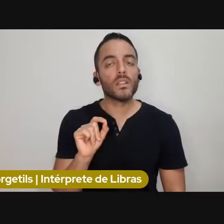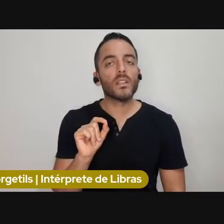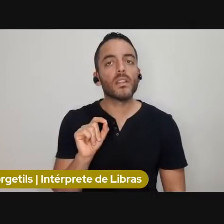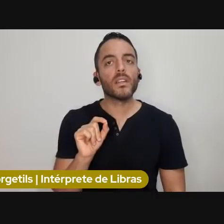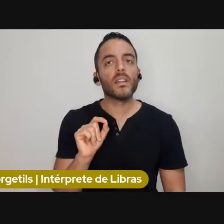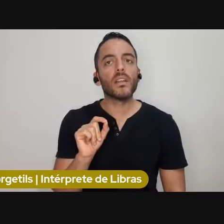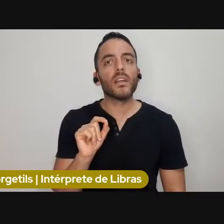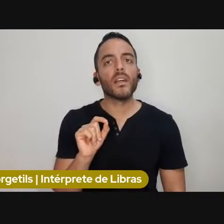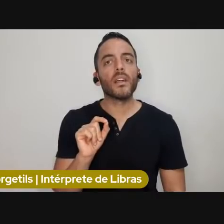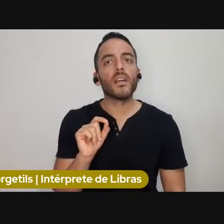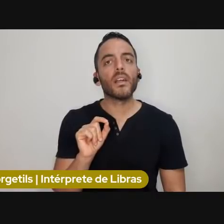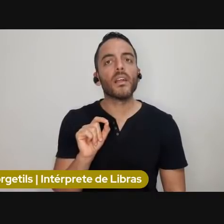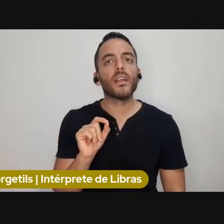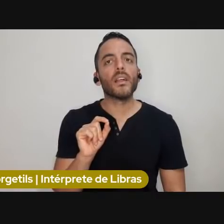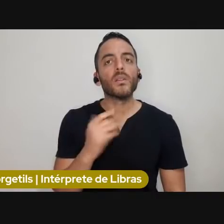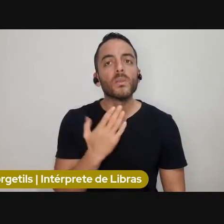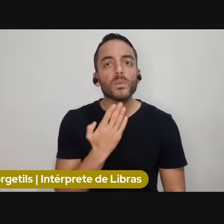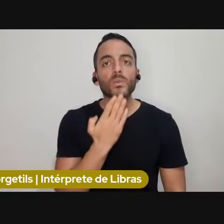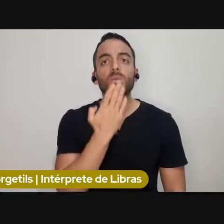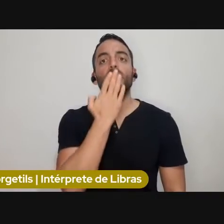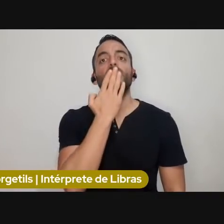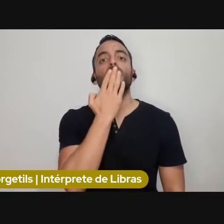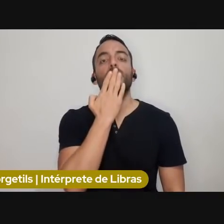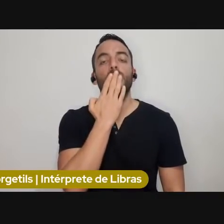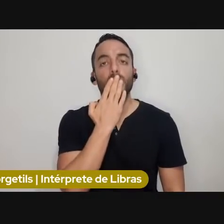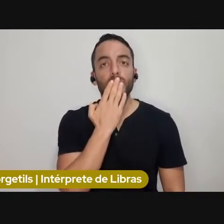os aspectos